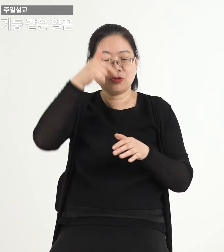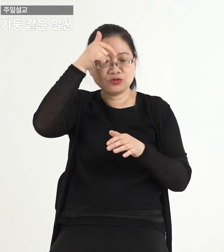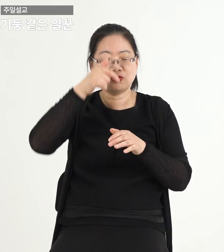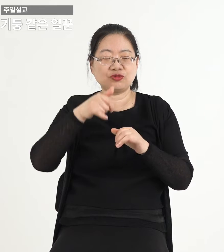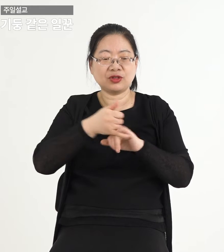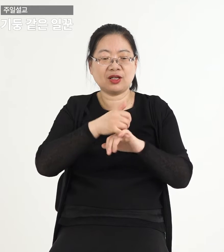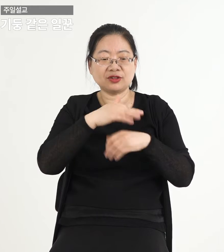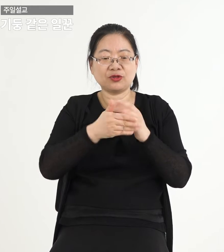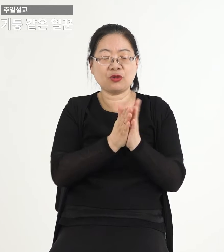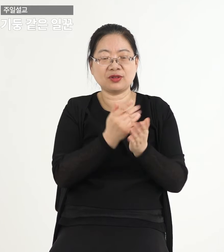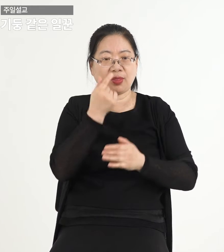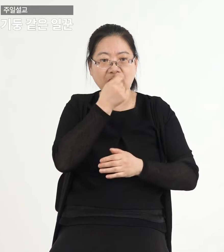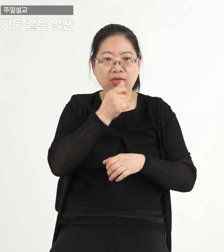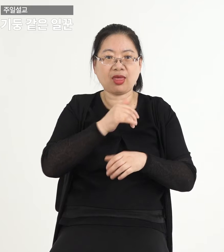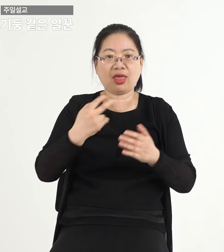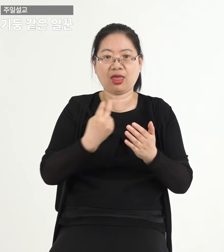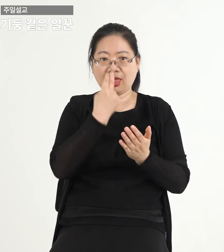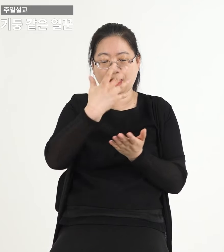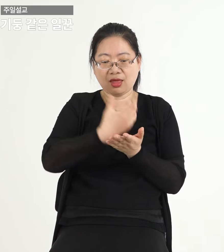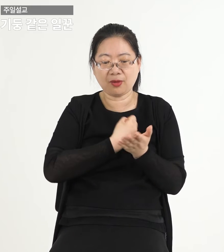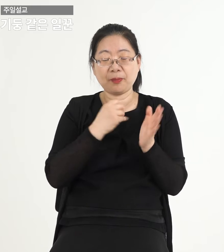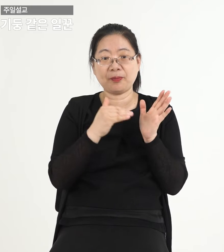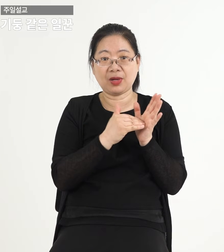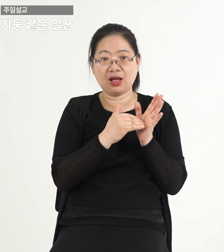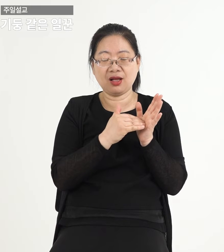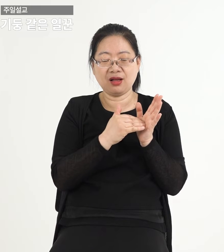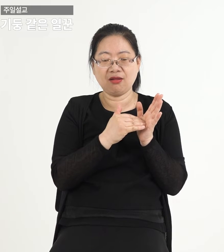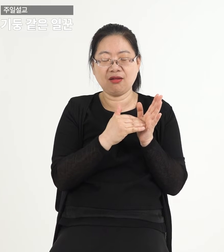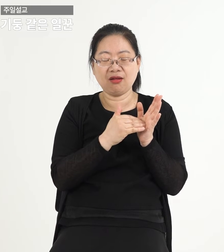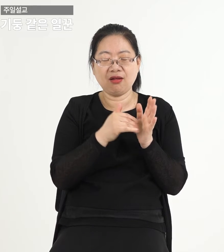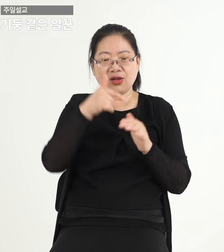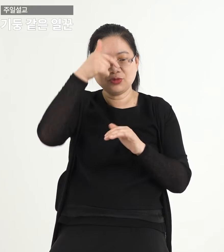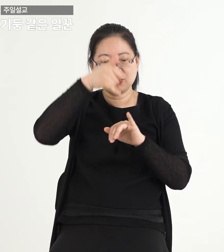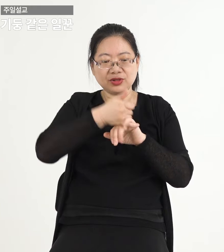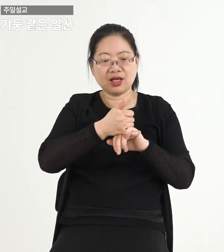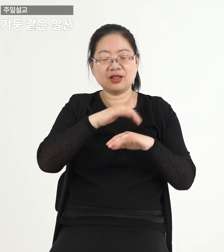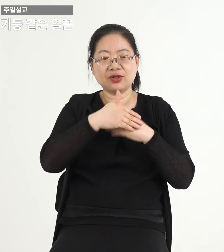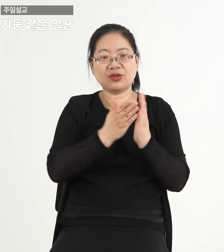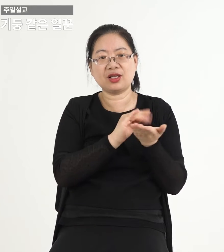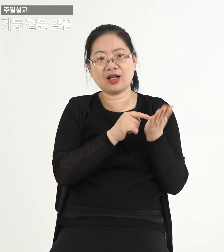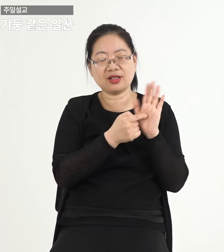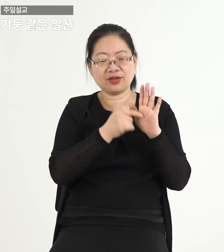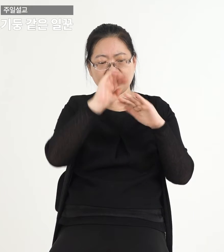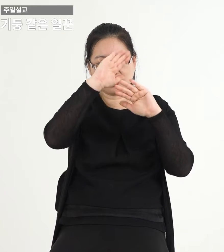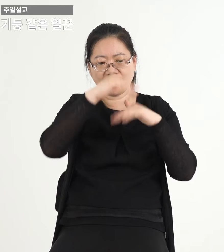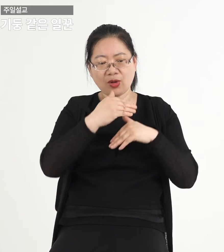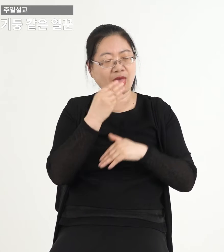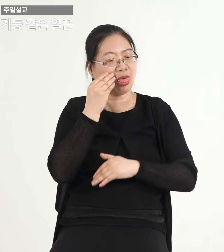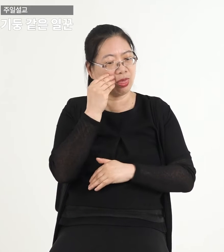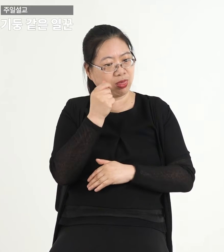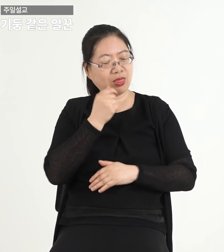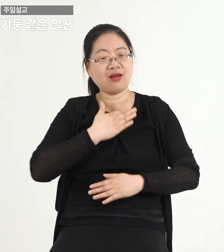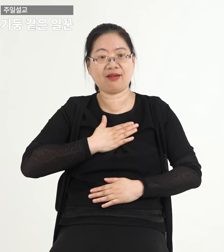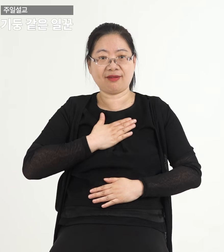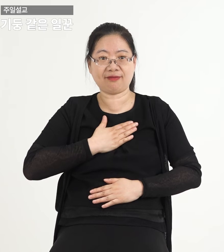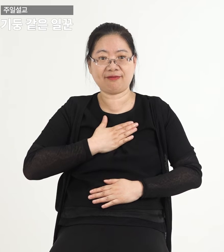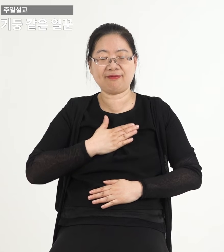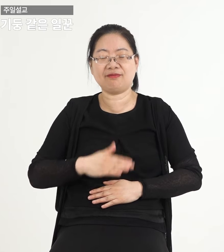있습니다. 구약 성경의 모든 표현과 수식어와 사건들을 아주 익숙하게 알고